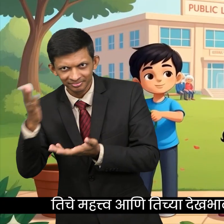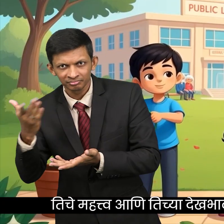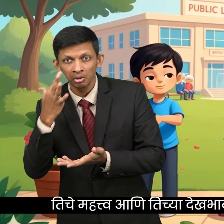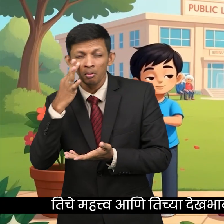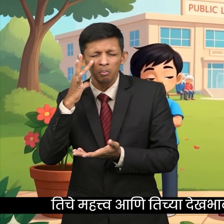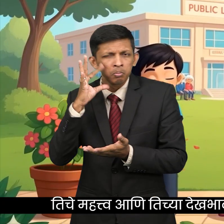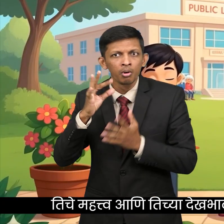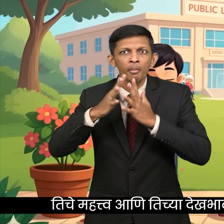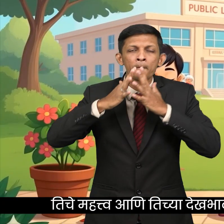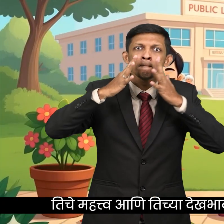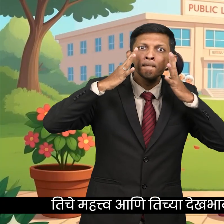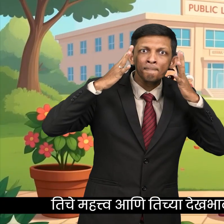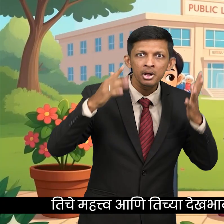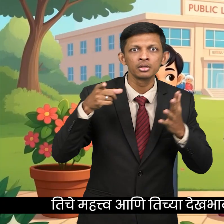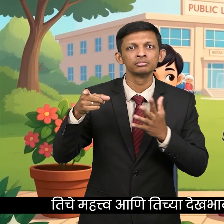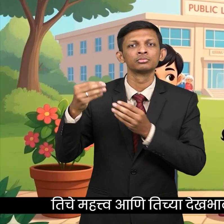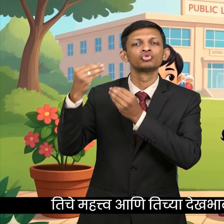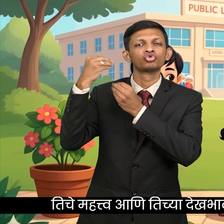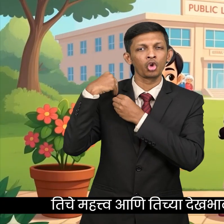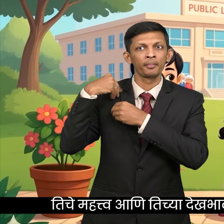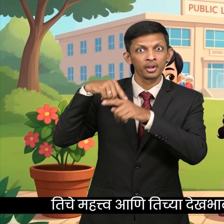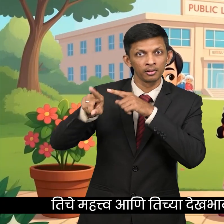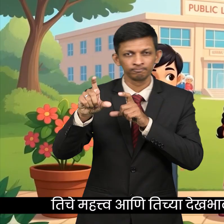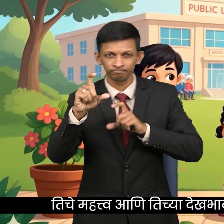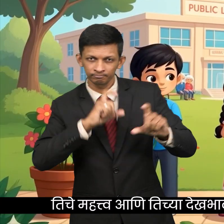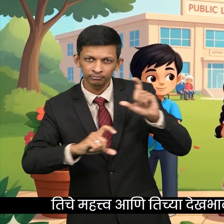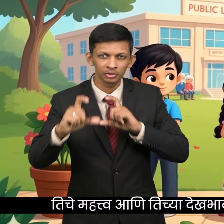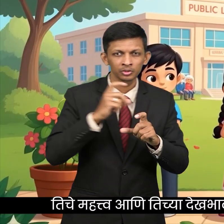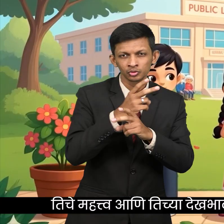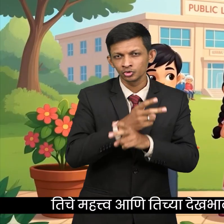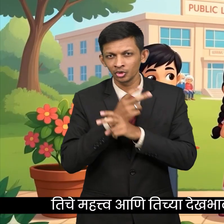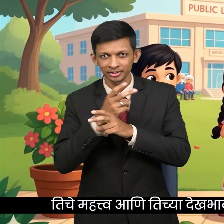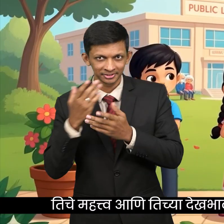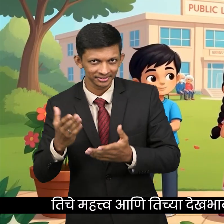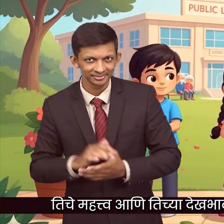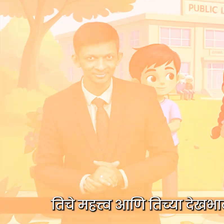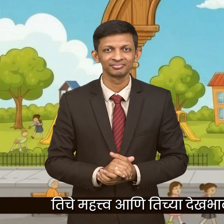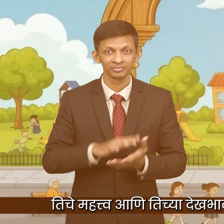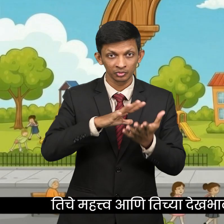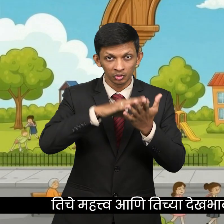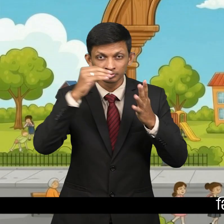तिच्या देखभालीबद्दल आपली जबाबदारी जाणून घेणार आहोत.